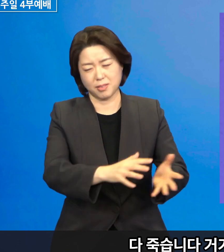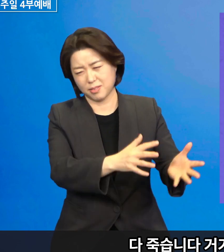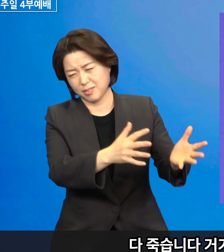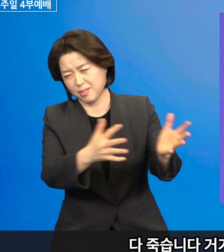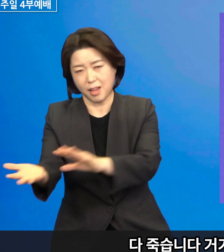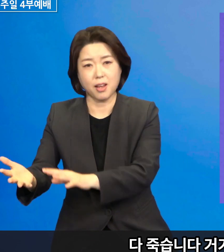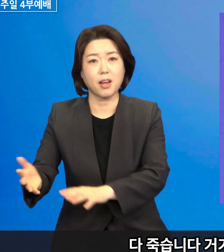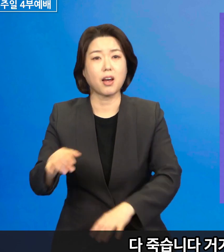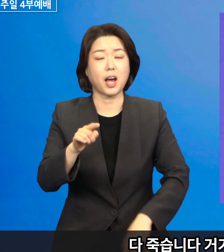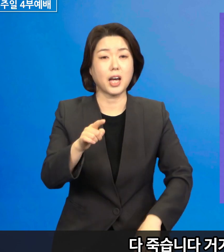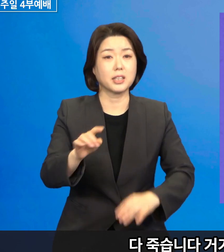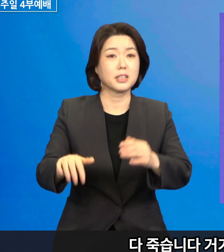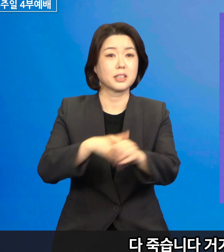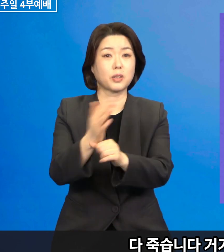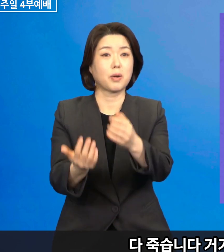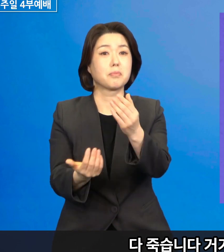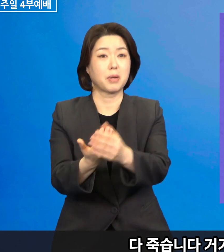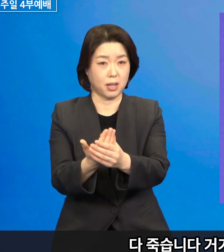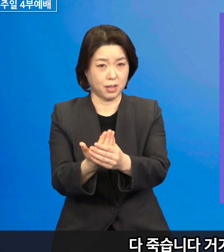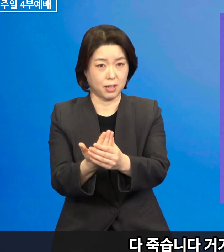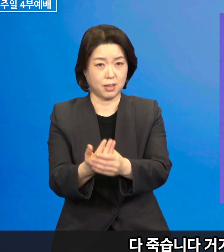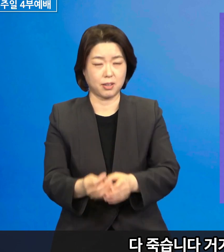거기서. 거의 다 죽어요.